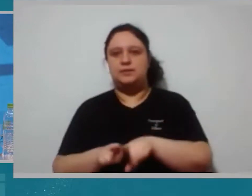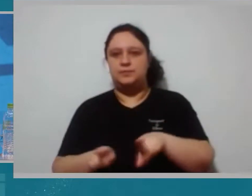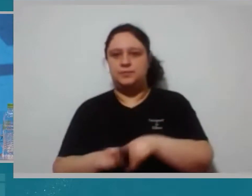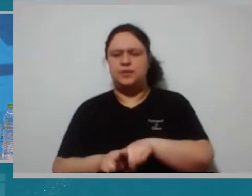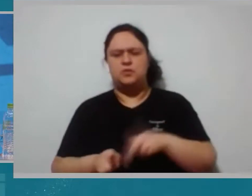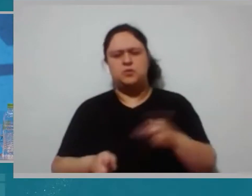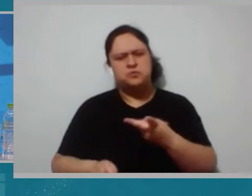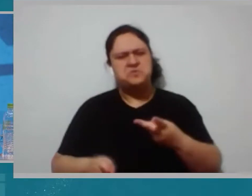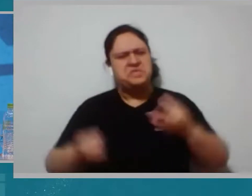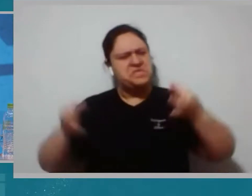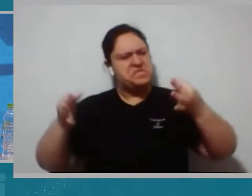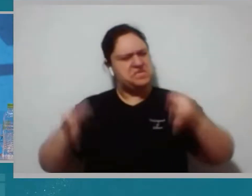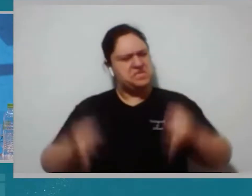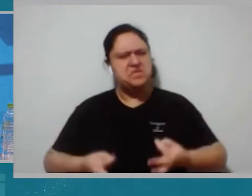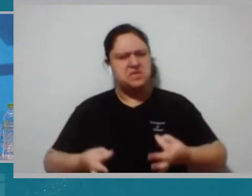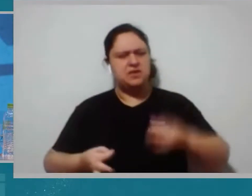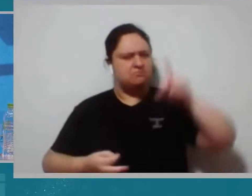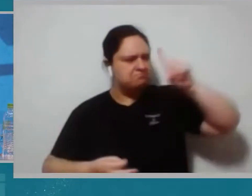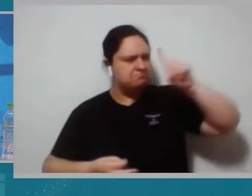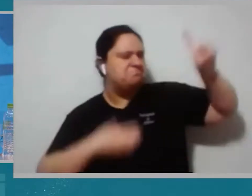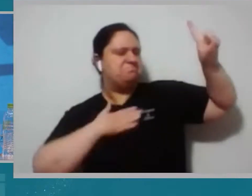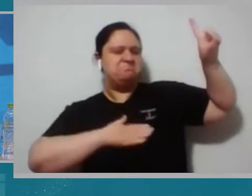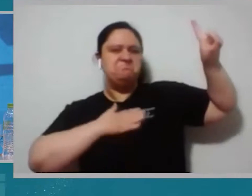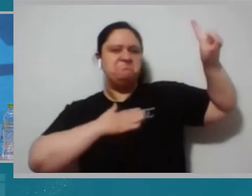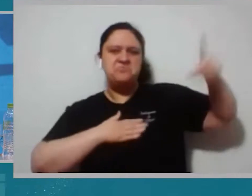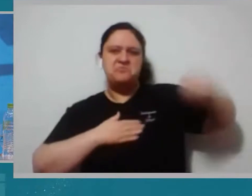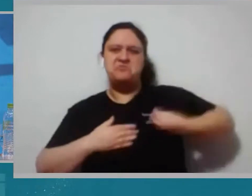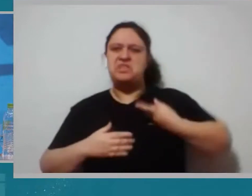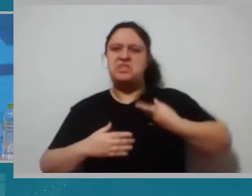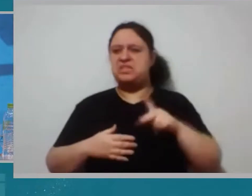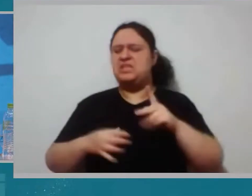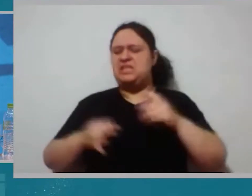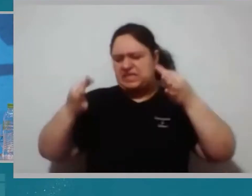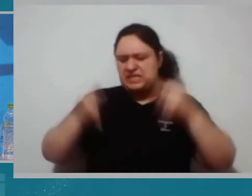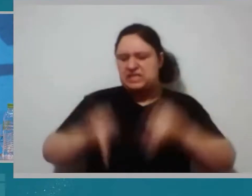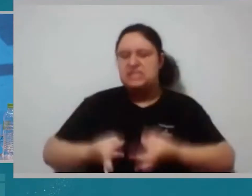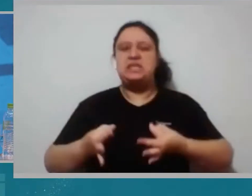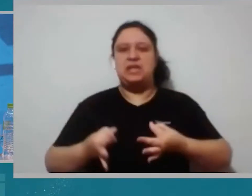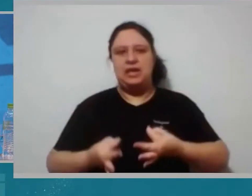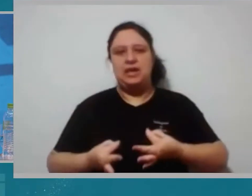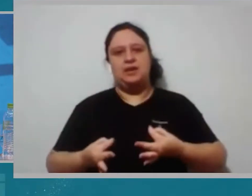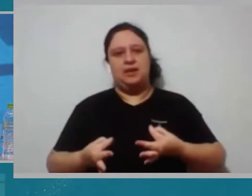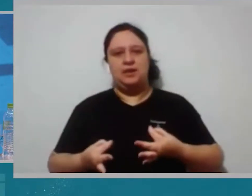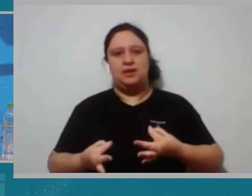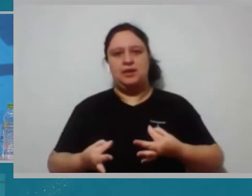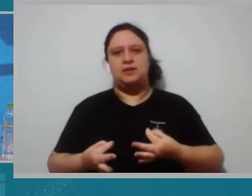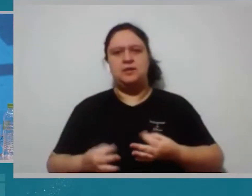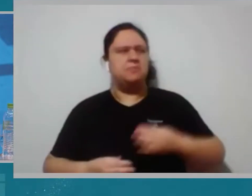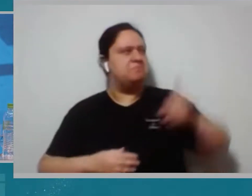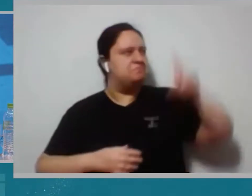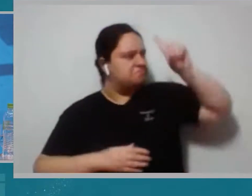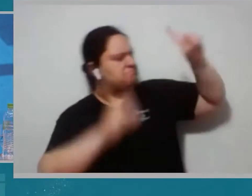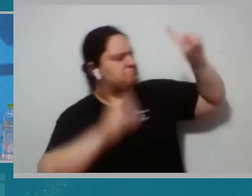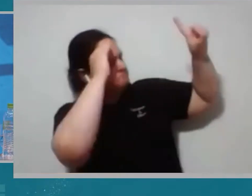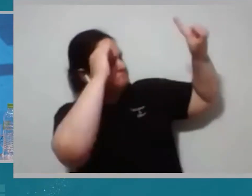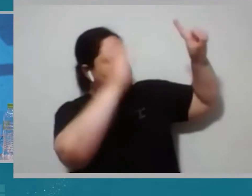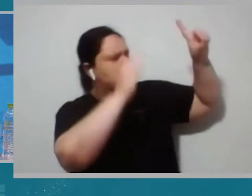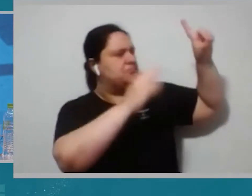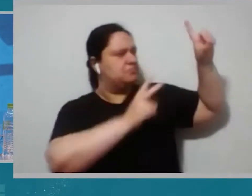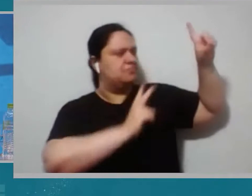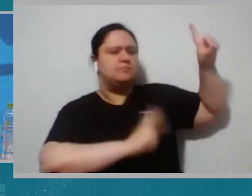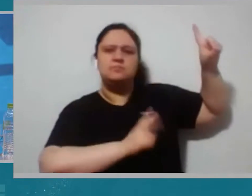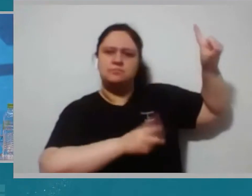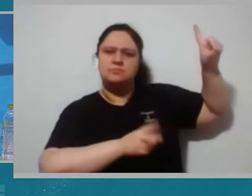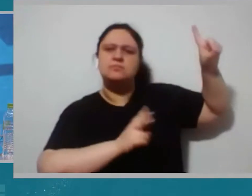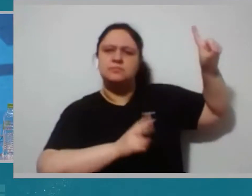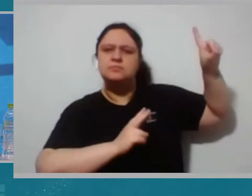Deus, vivendo irrepreensivelmente em todos os preceitos e mandamentos do Senhor, e não tinham